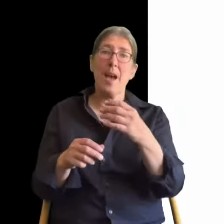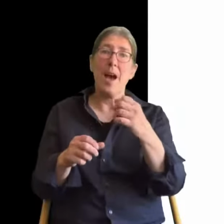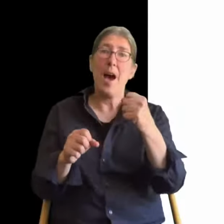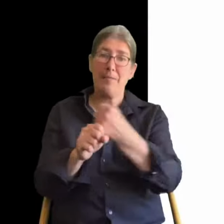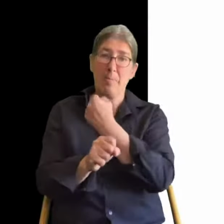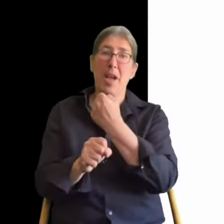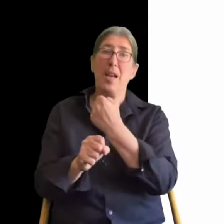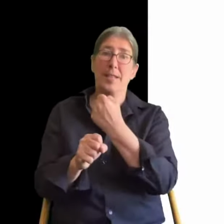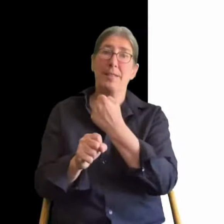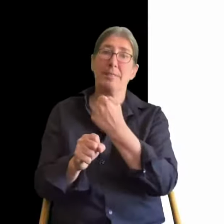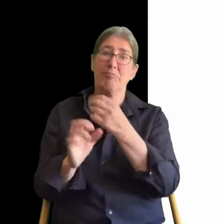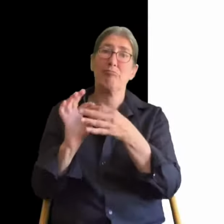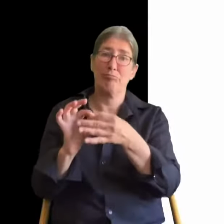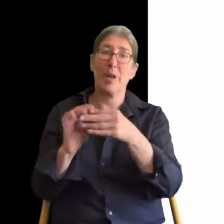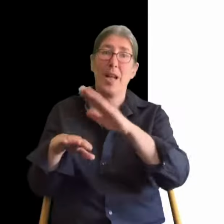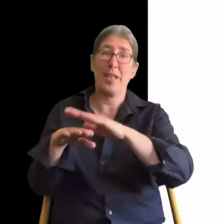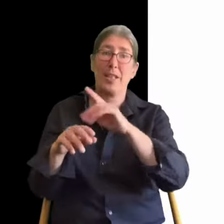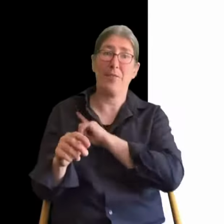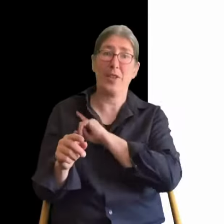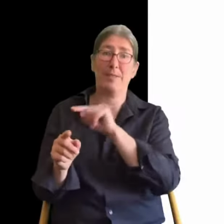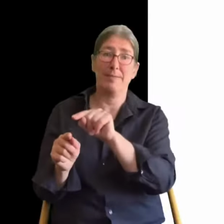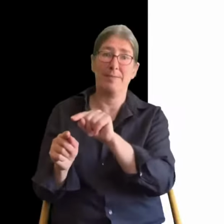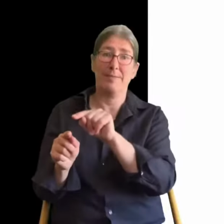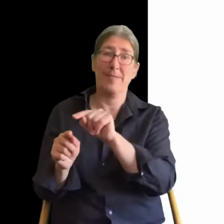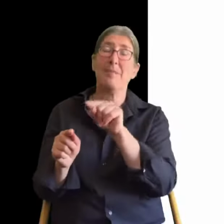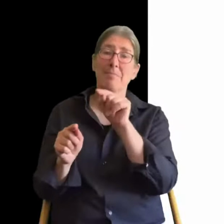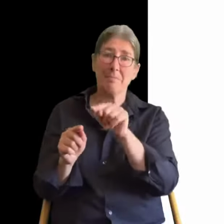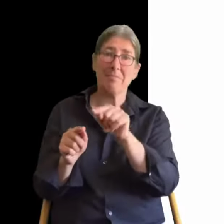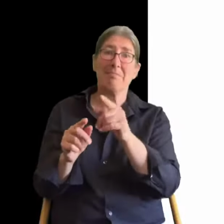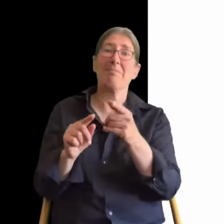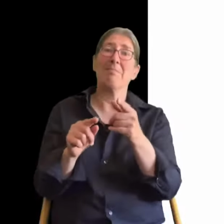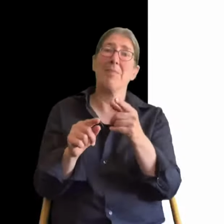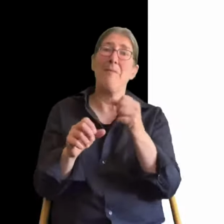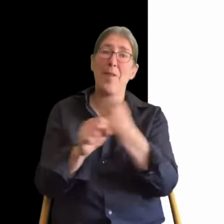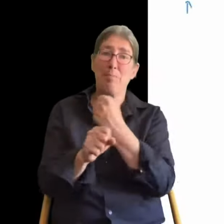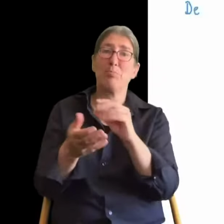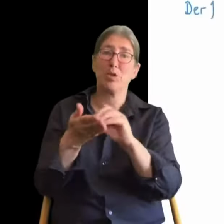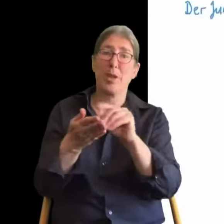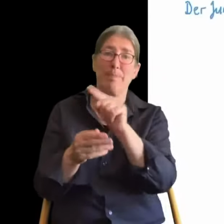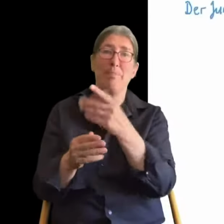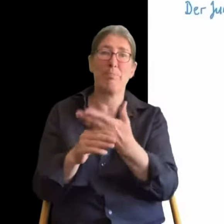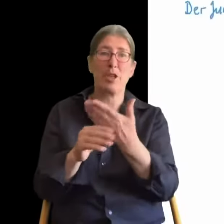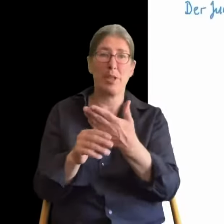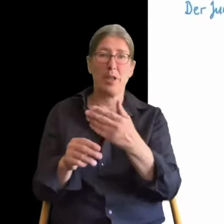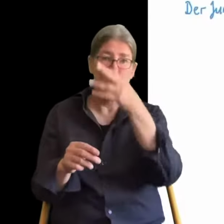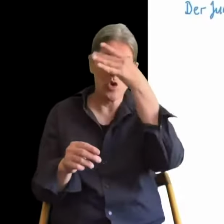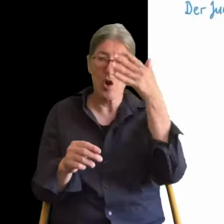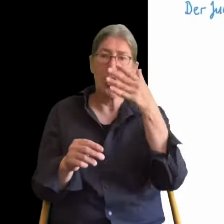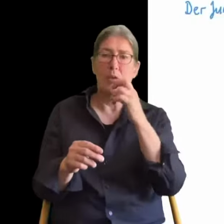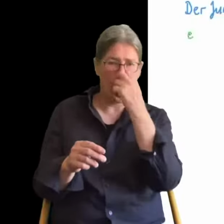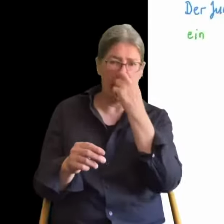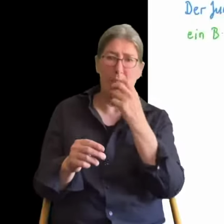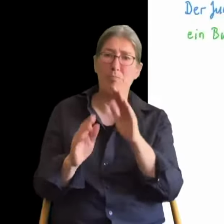Adjektive. Da werden die Verben im Satz beschrieben. Das Adjektiv bezieht sich auf das Verb. Zum Beispiel, der Junge liest